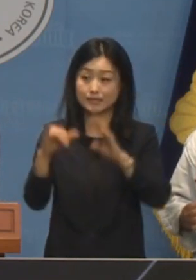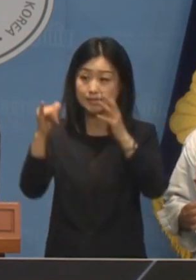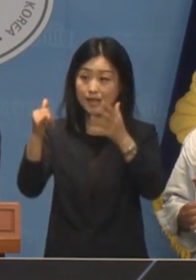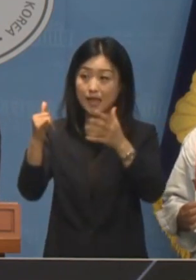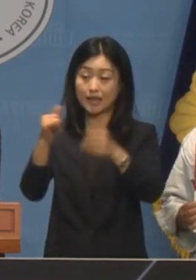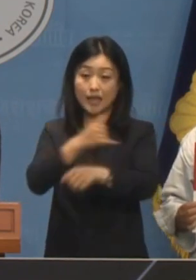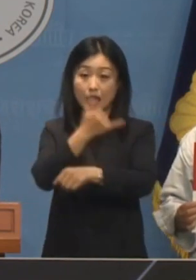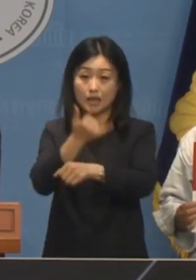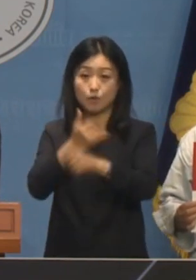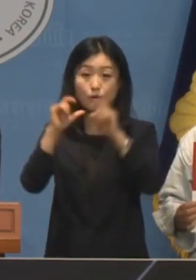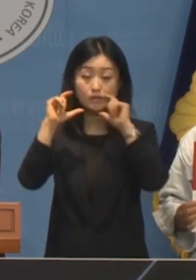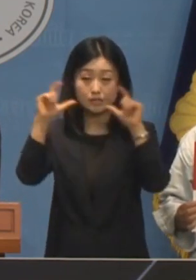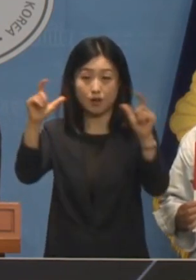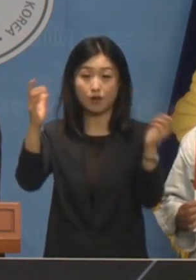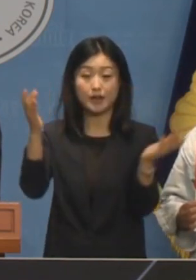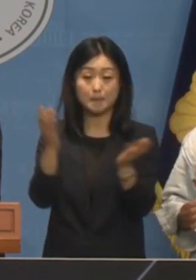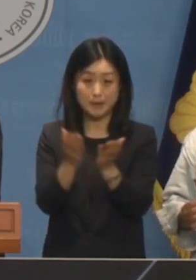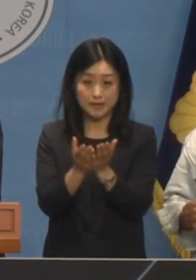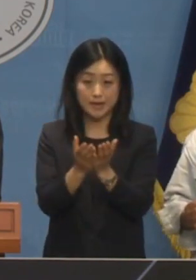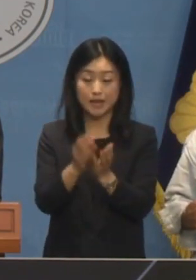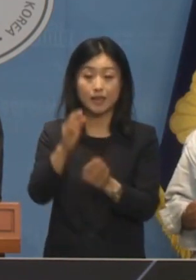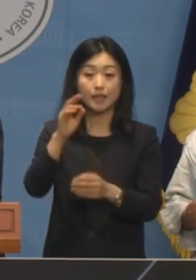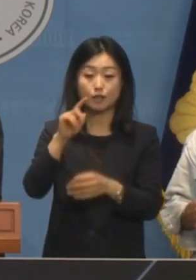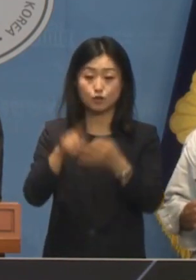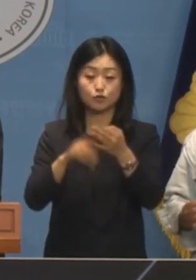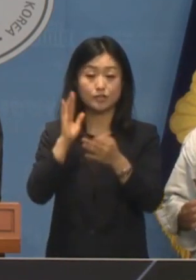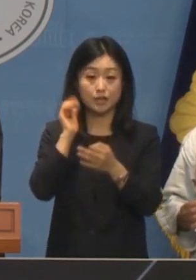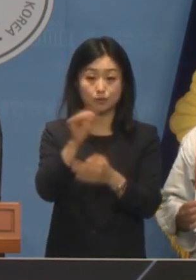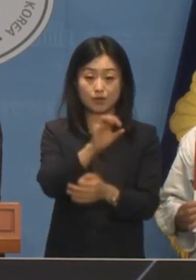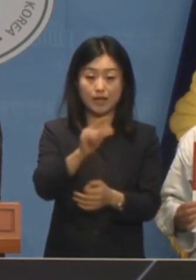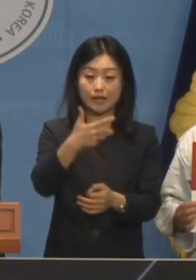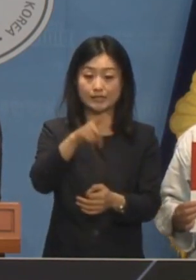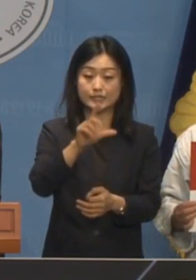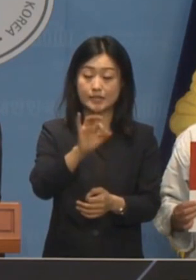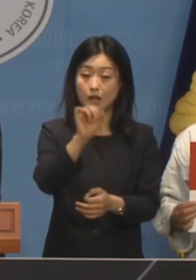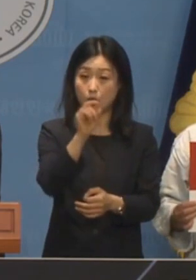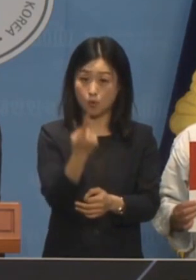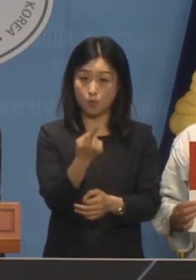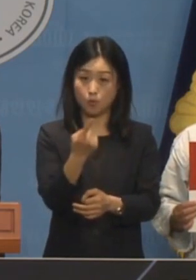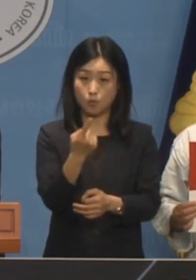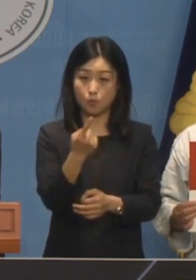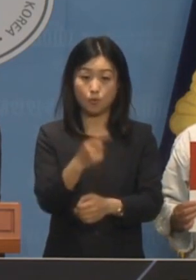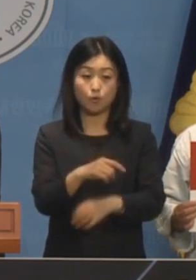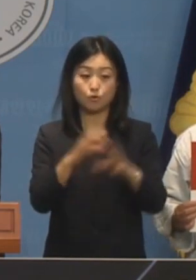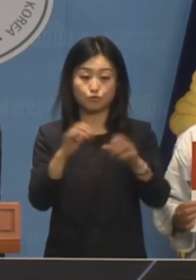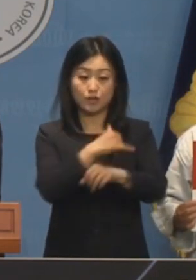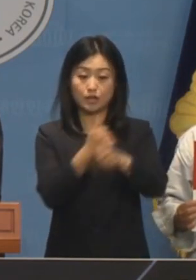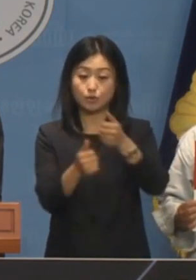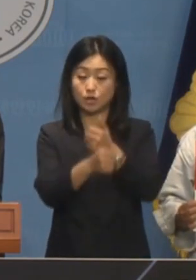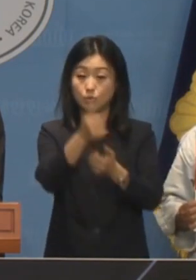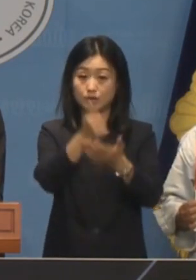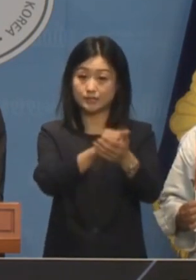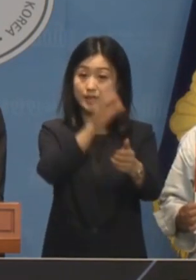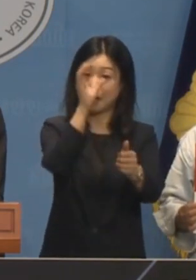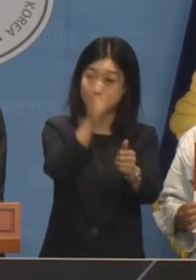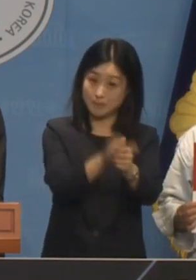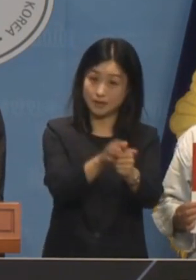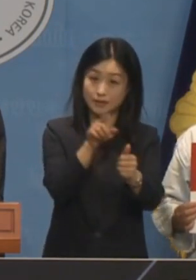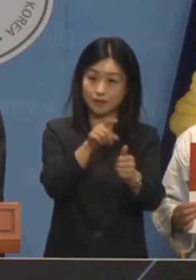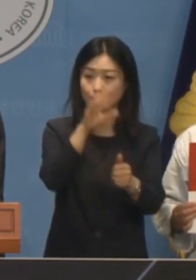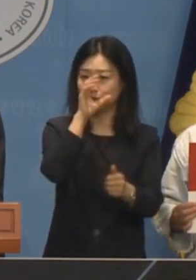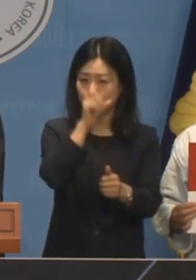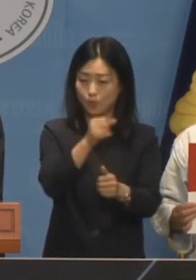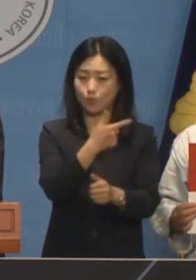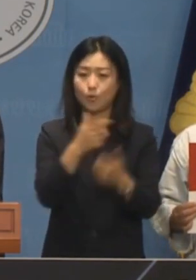정신의 관점에서 이번 윤석열 대통령의 안창호 인권위원장 후보자 지명을 매우 합리적인 결정으로 평가하며